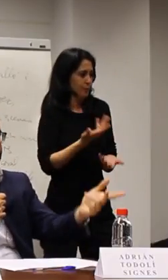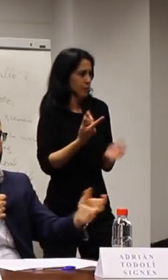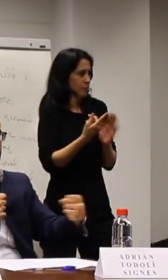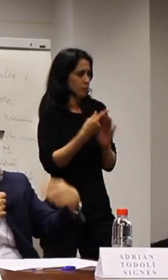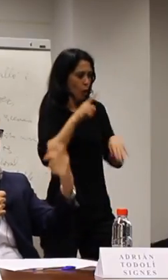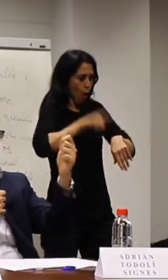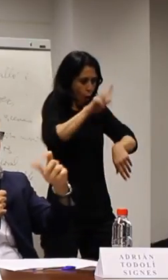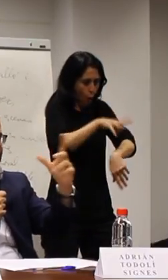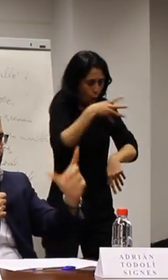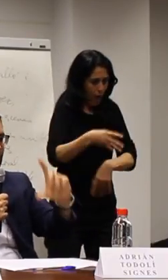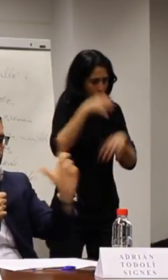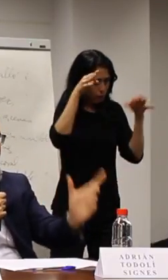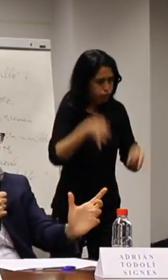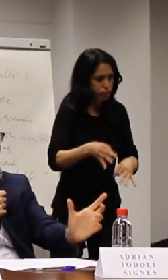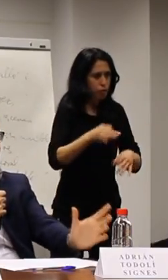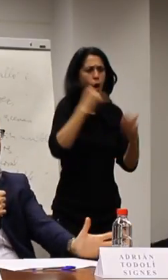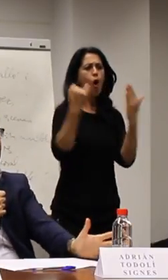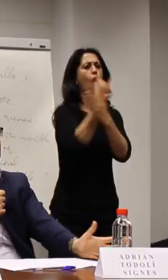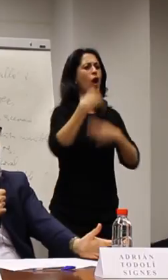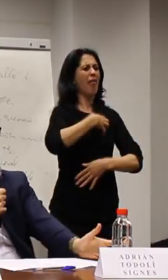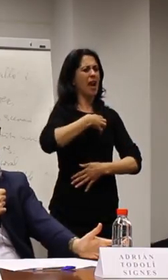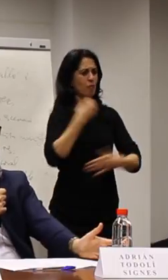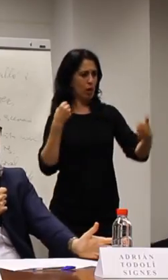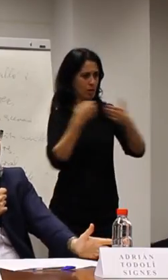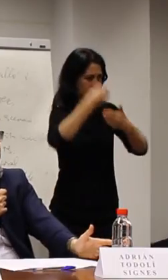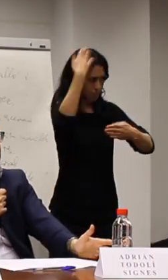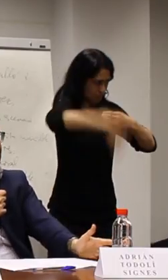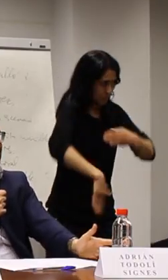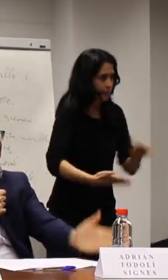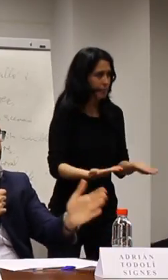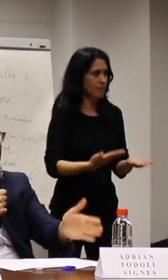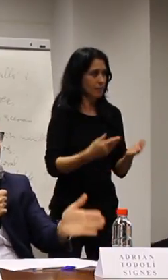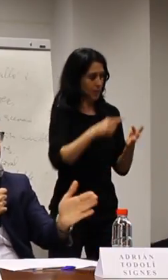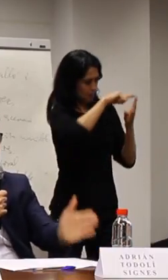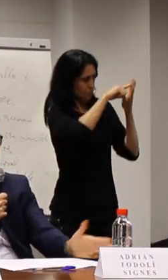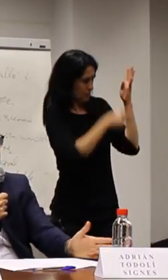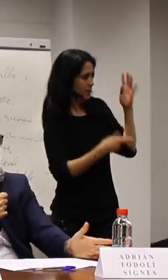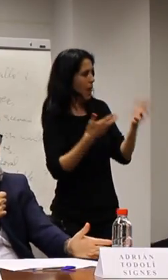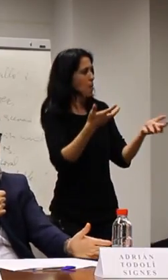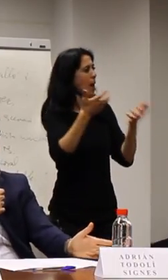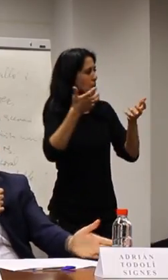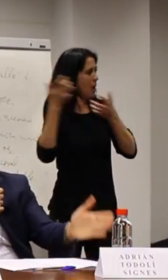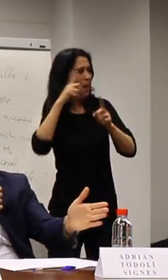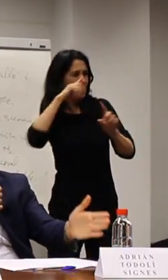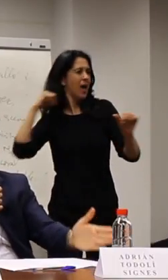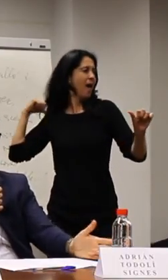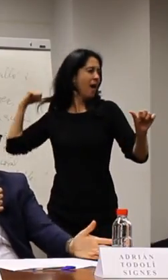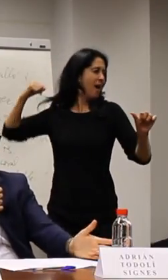un horario máximo, una jornada máxima. Y claro, todo esto se aplica solo